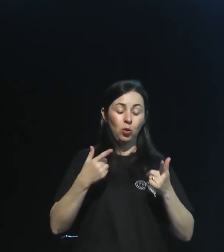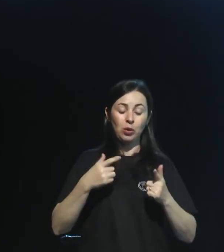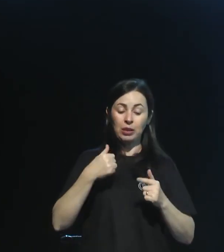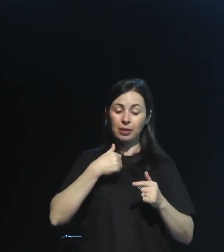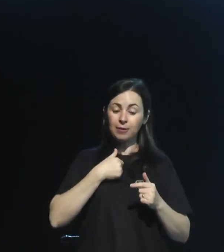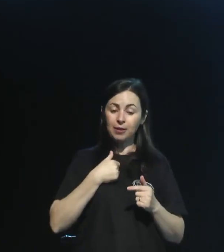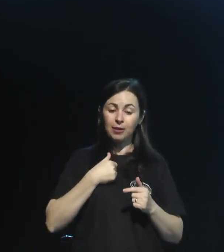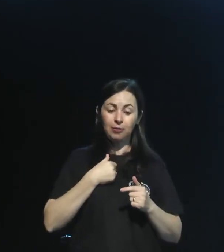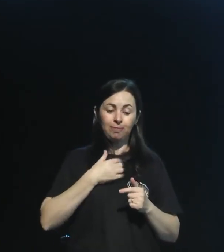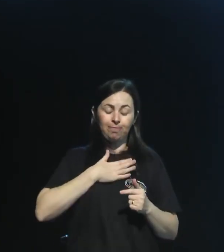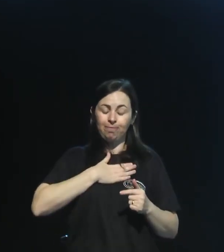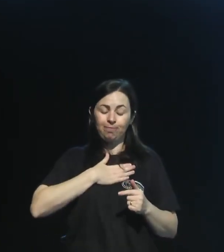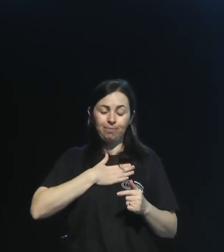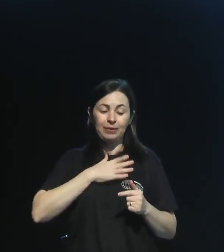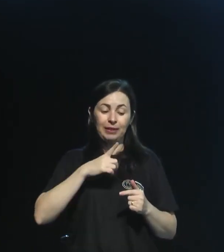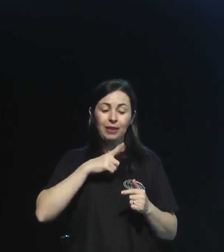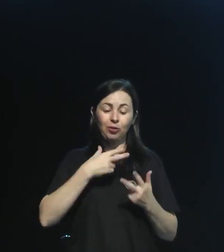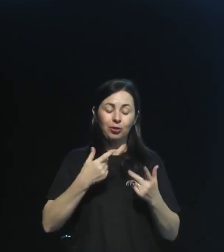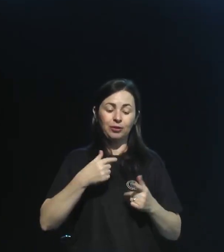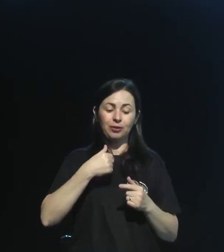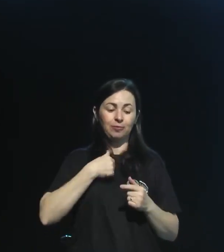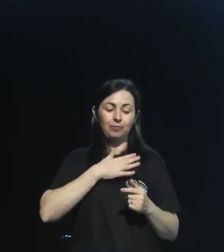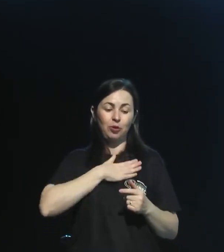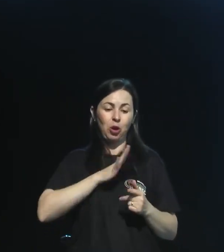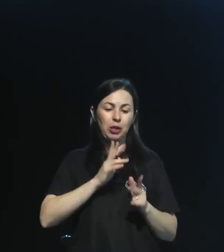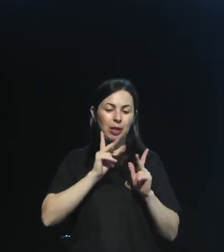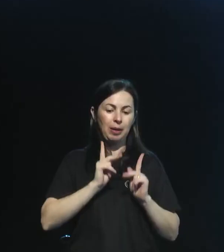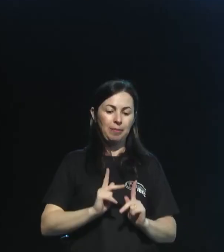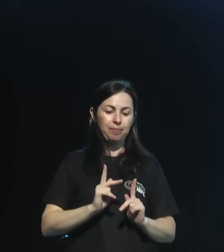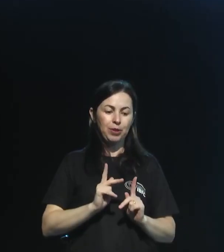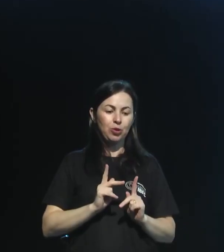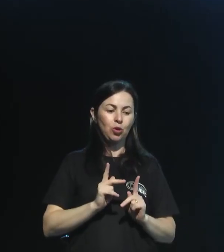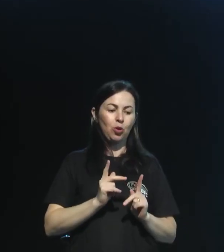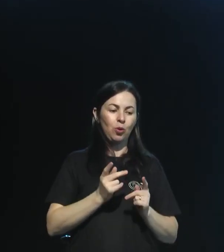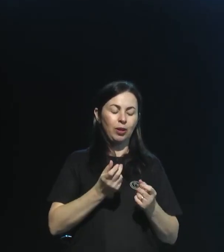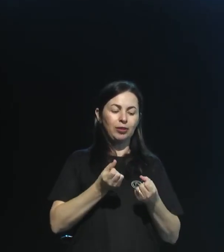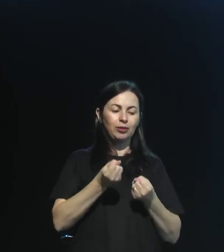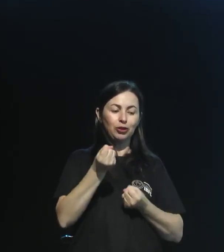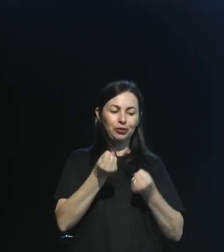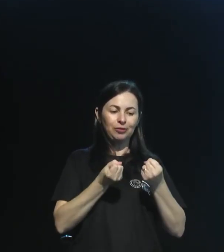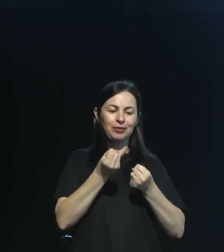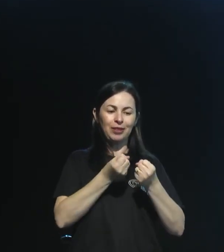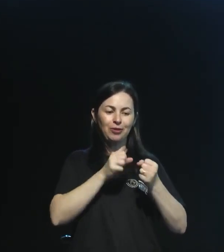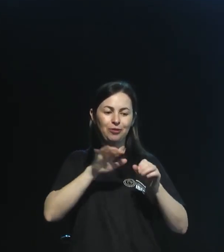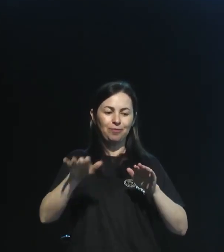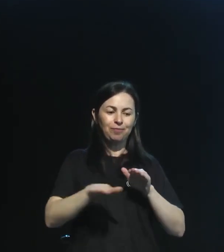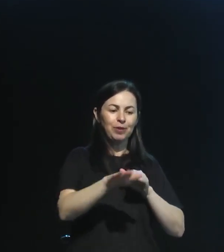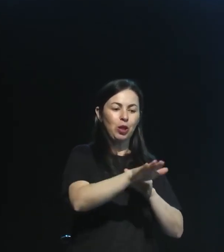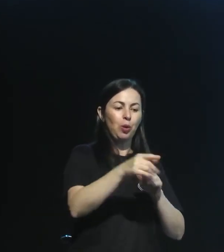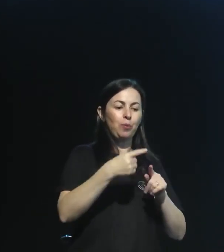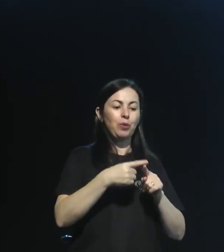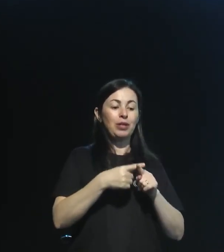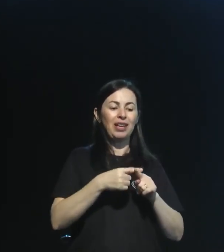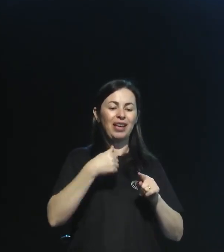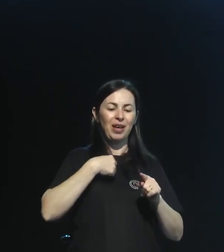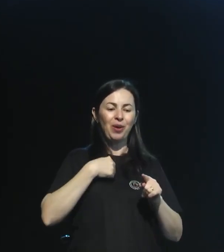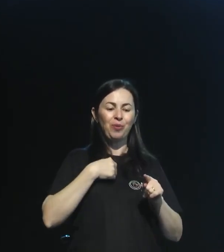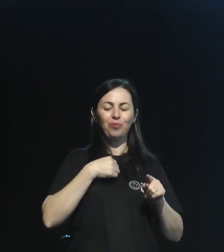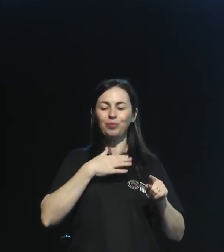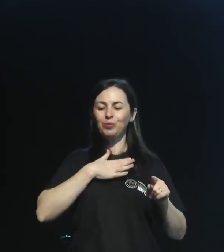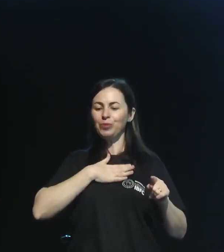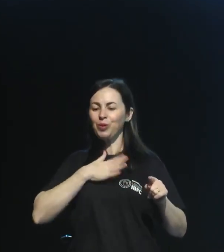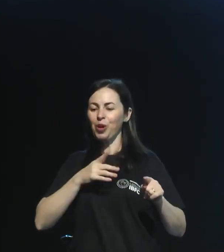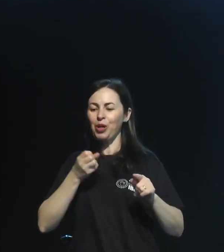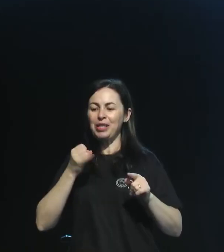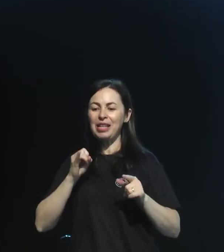mais do que o cara que me fechou no trânsito, é quando a minha mulher olha para mim e diz, você é um pastor, você é um homem